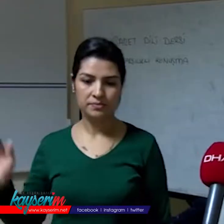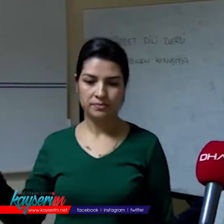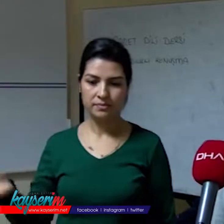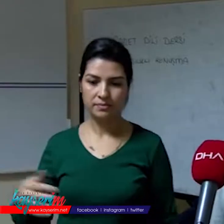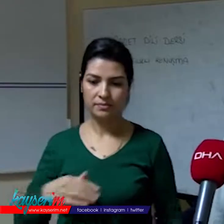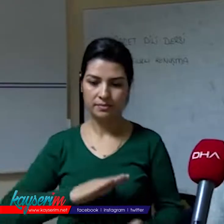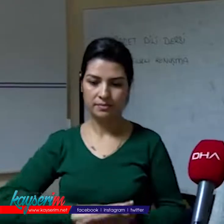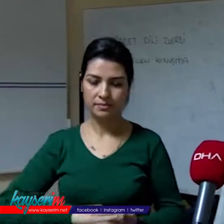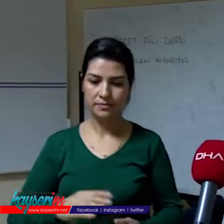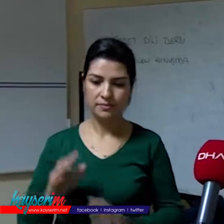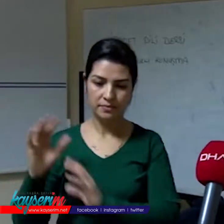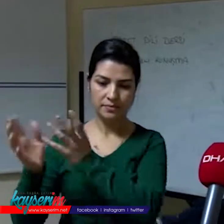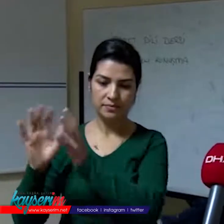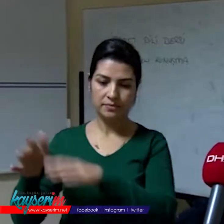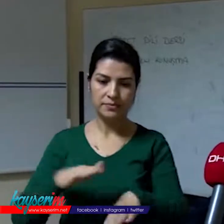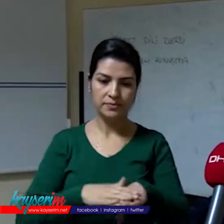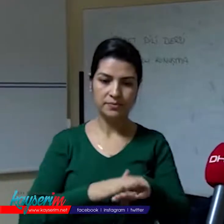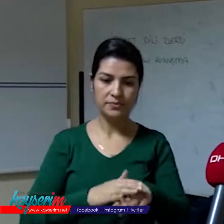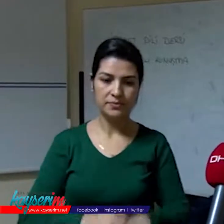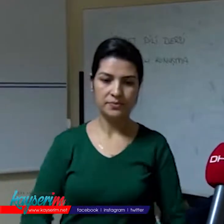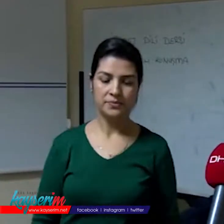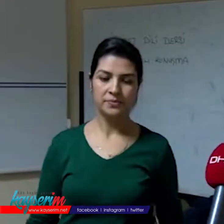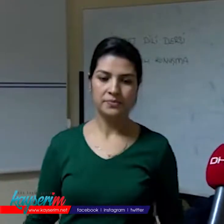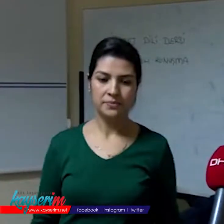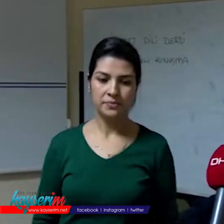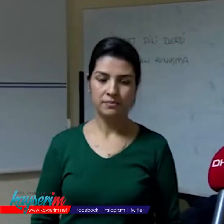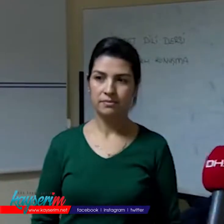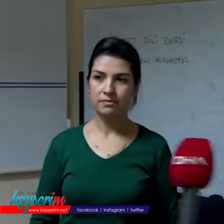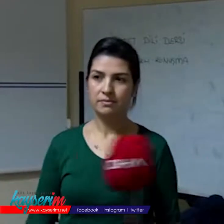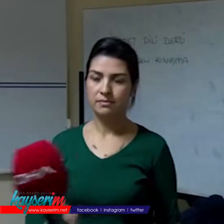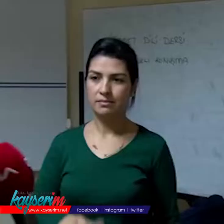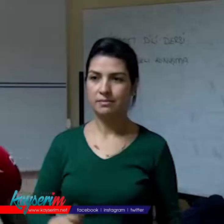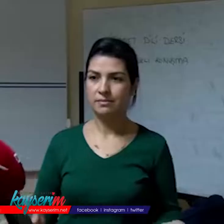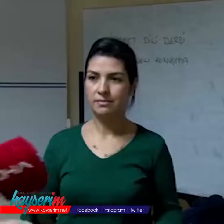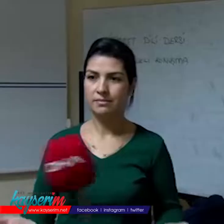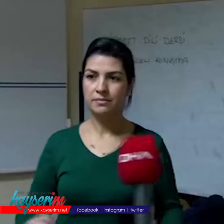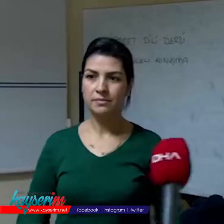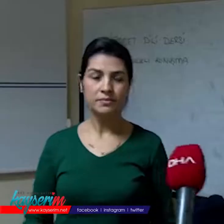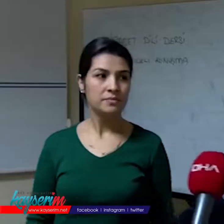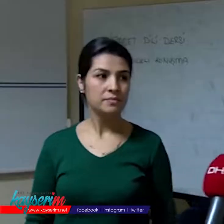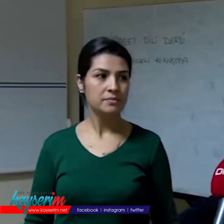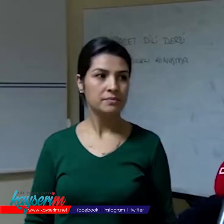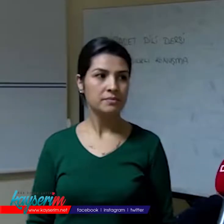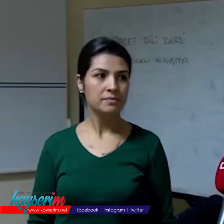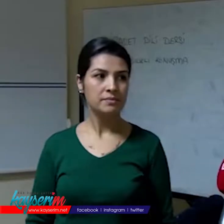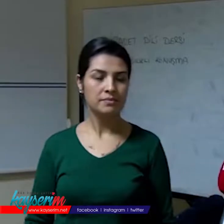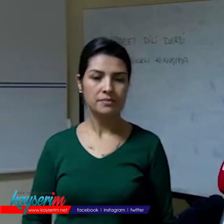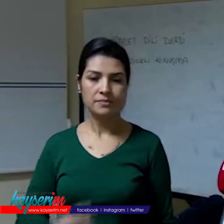tercümanlık yaptı bu şekilde şarkının adı neydi şarkımızın İsmi